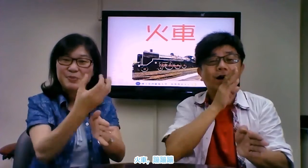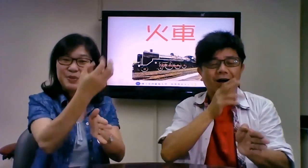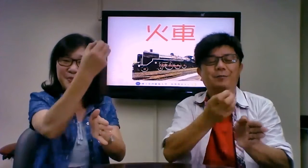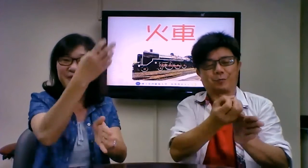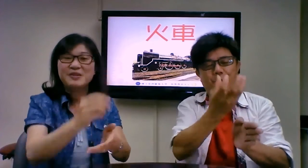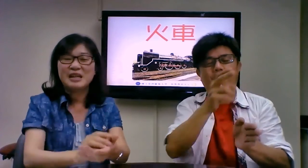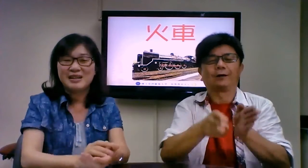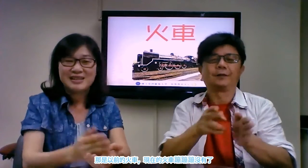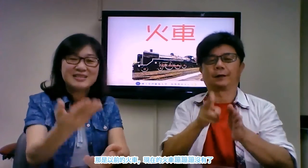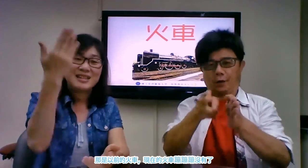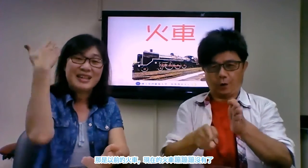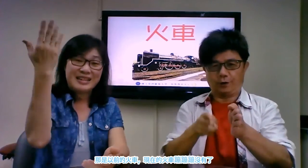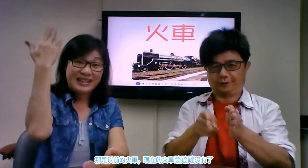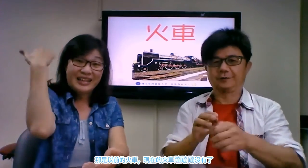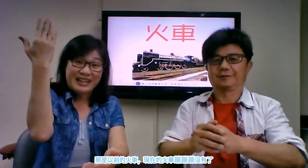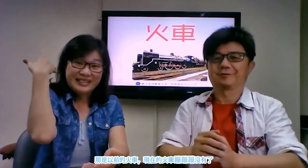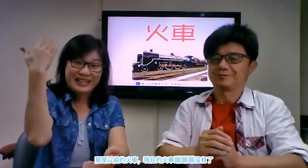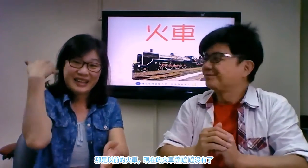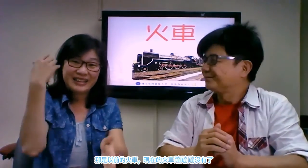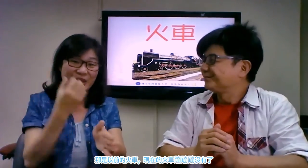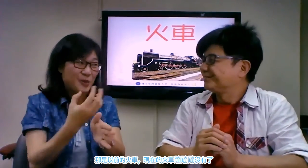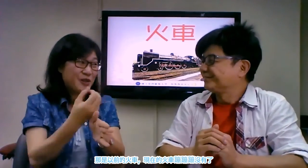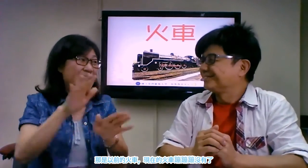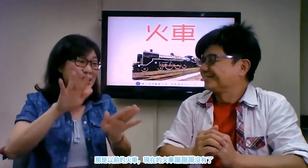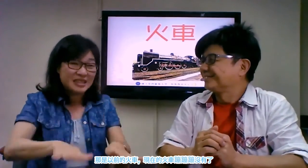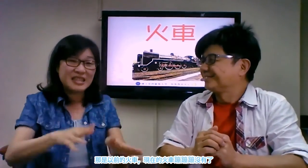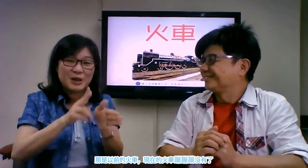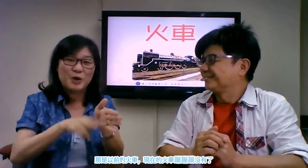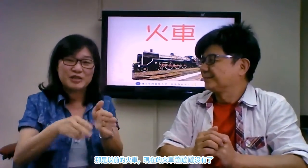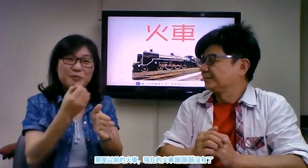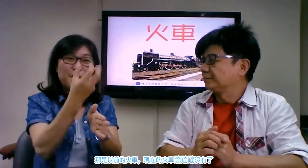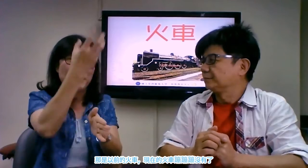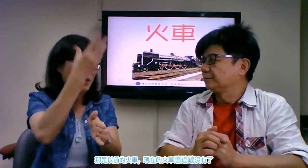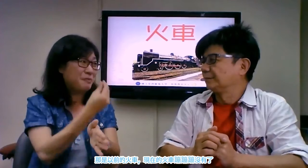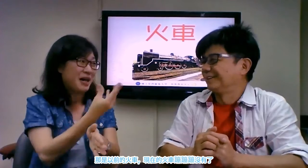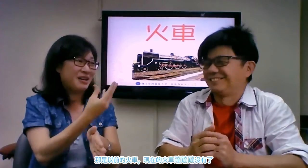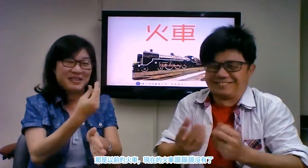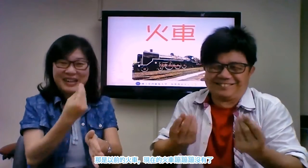啵，那是以前的火，现在的火车啵啵啵没有了。